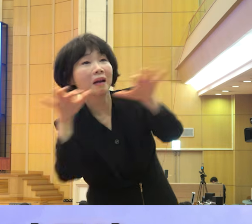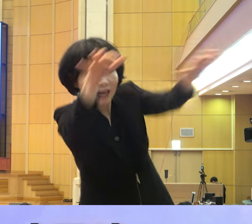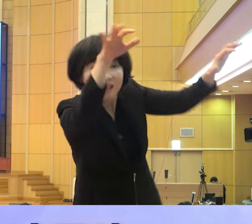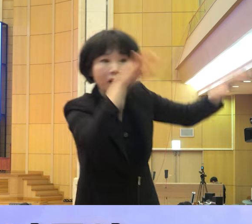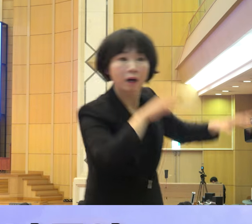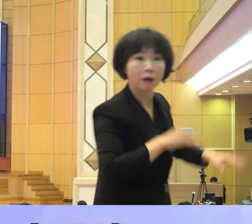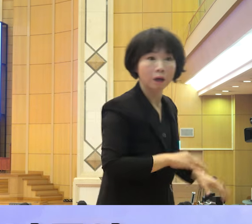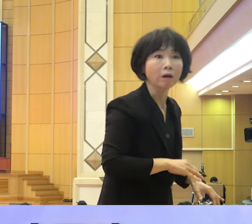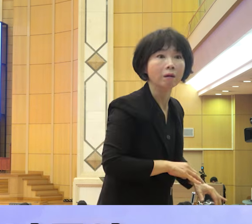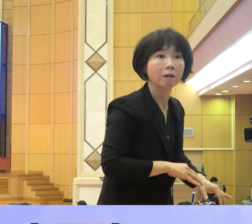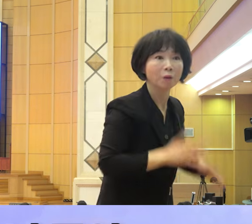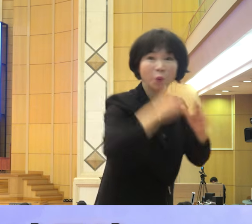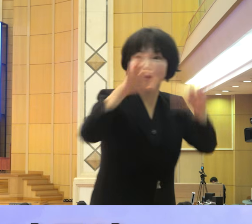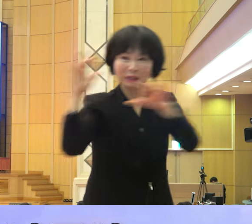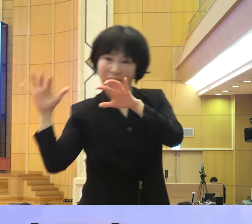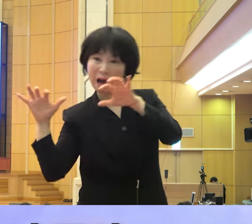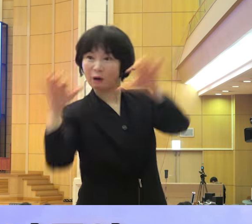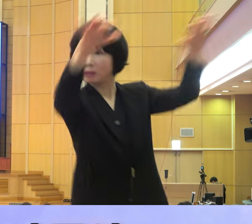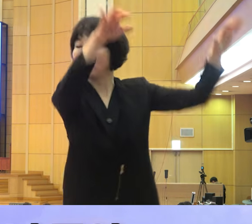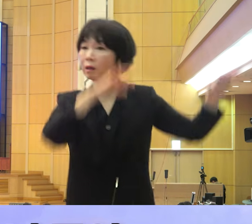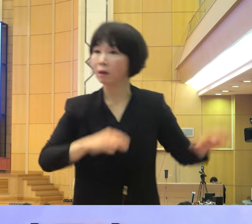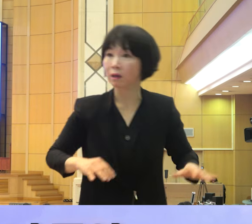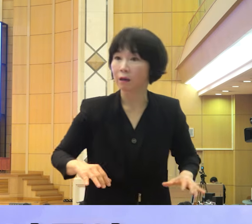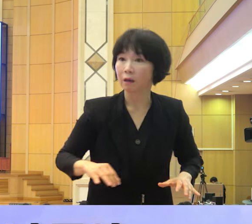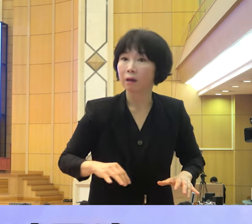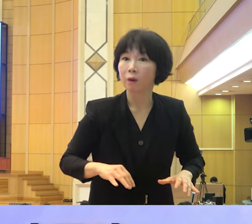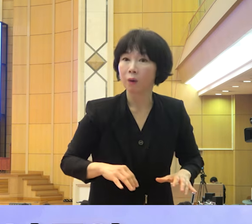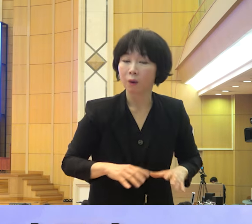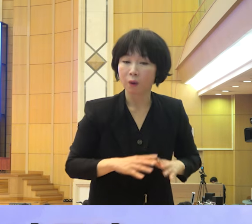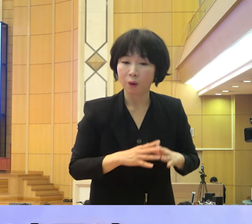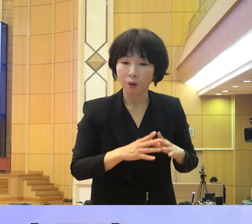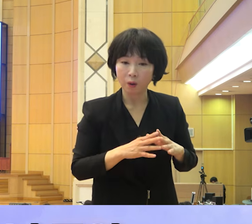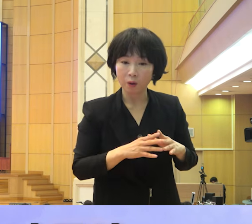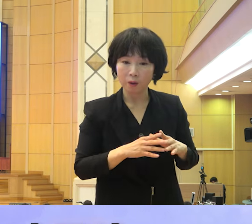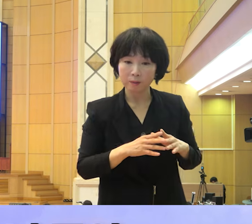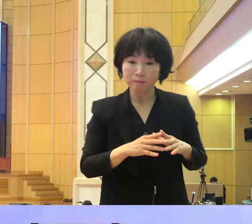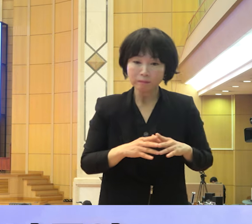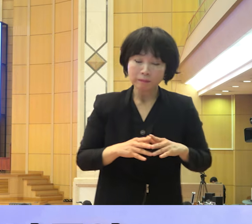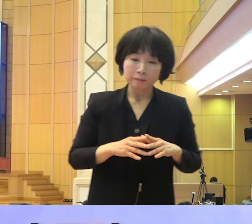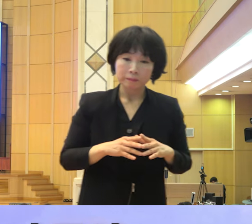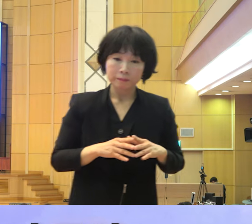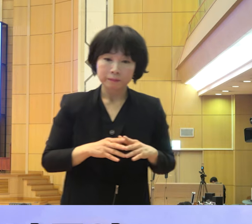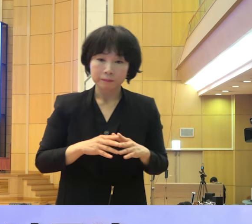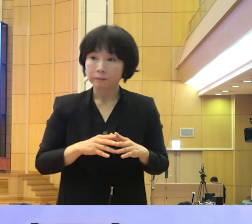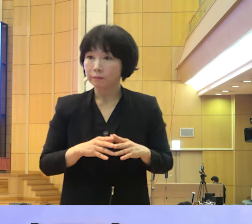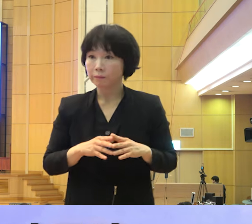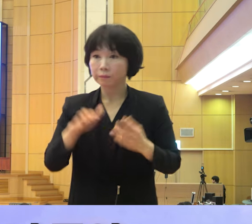요한복음 4장 39절로 성경에 있는 것을 확인해 보자는 거죠.